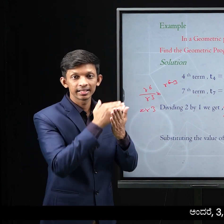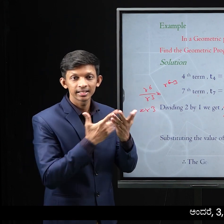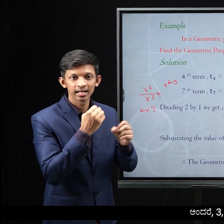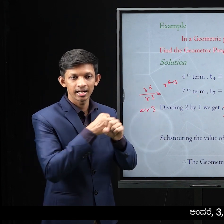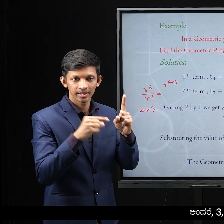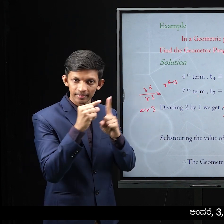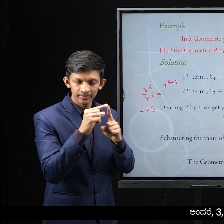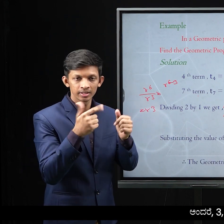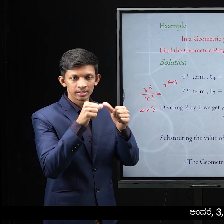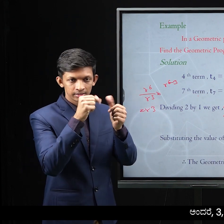4/3.